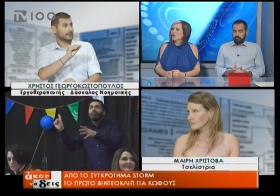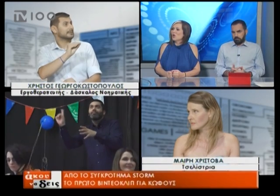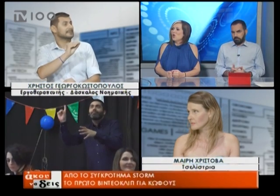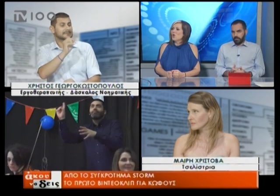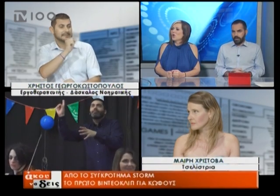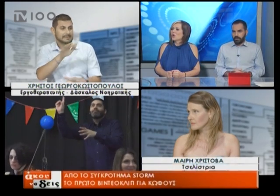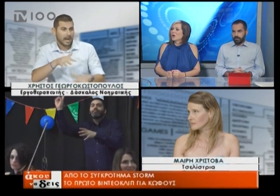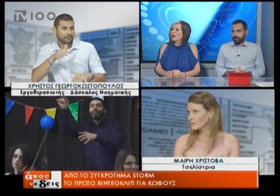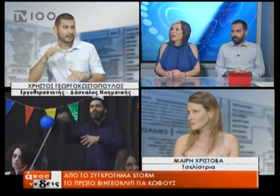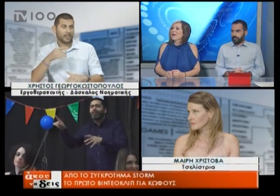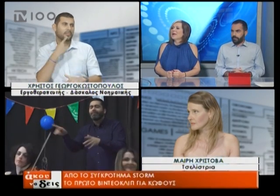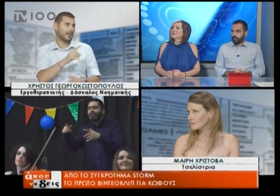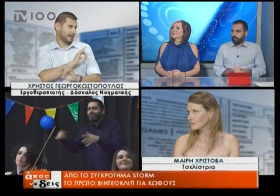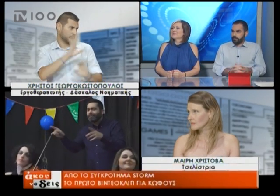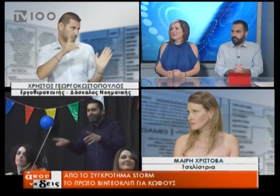Υποχρεωτικό. Έτσι.